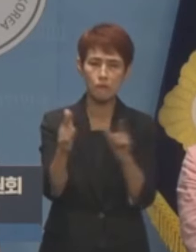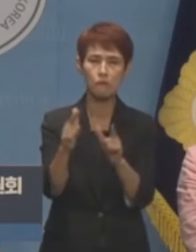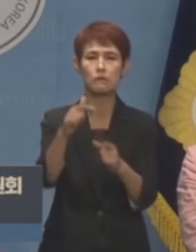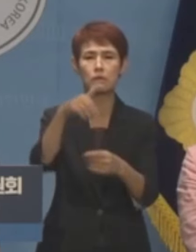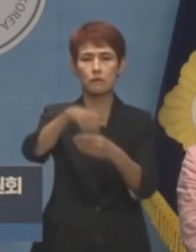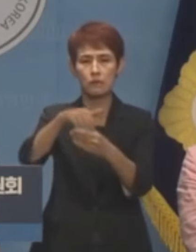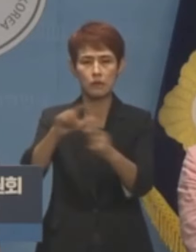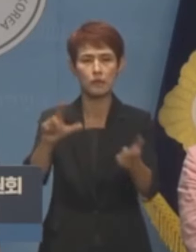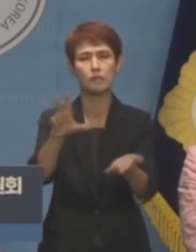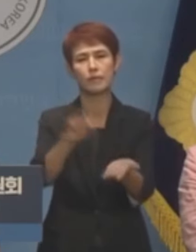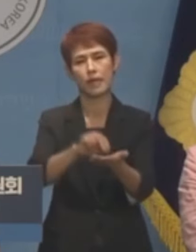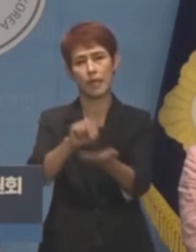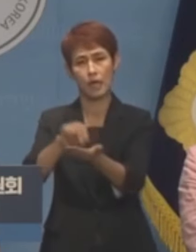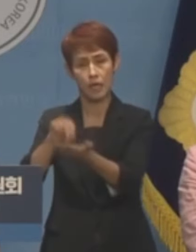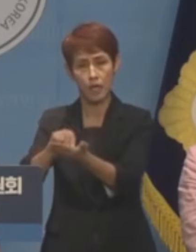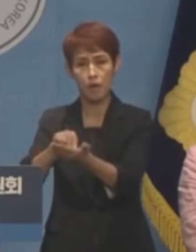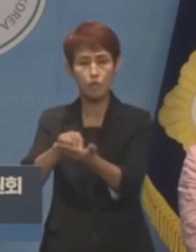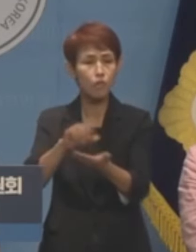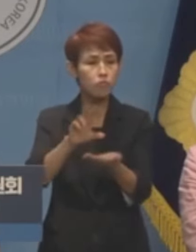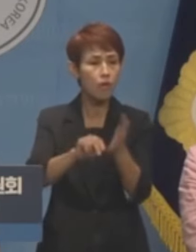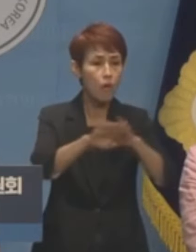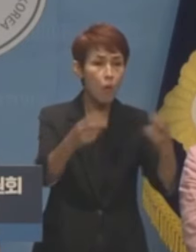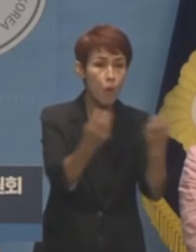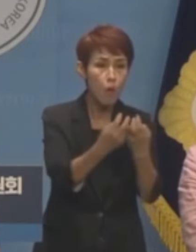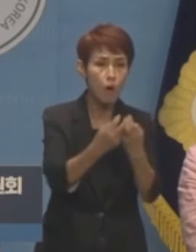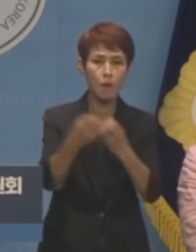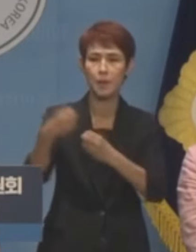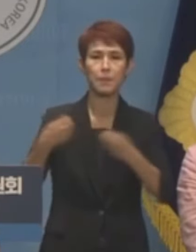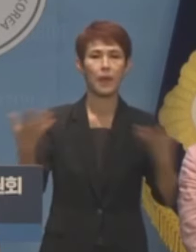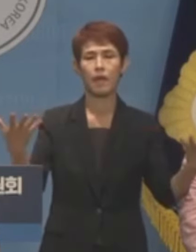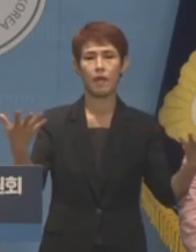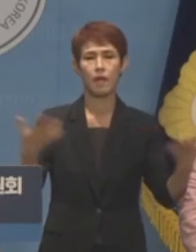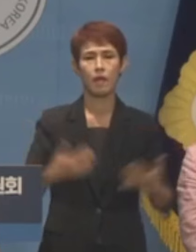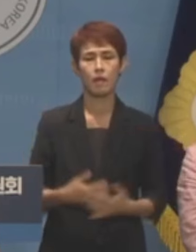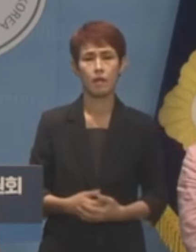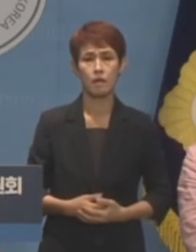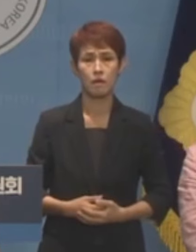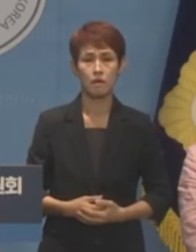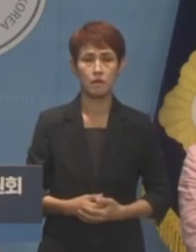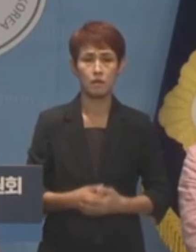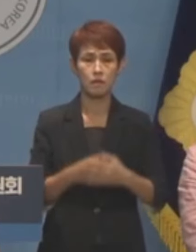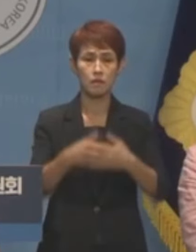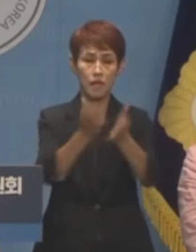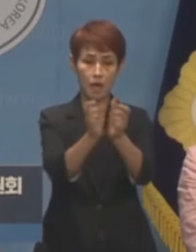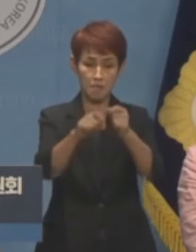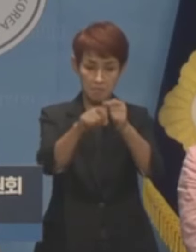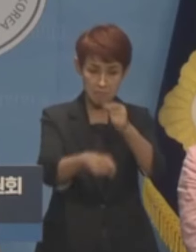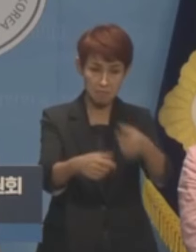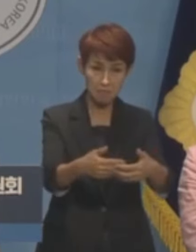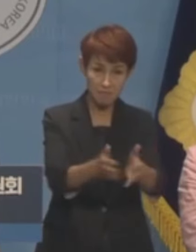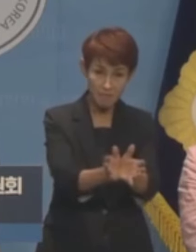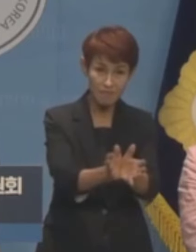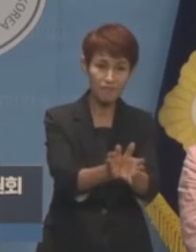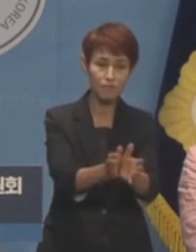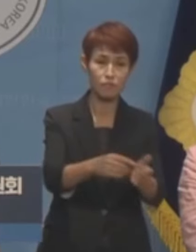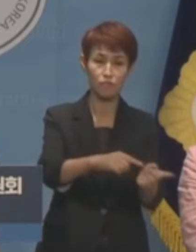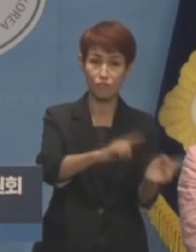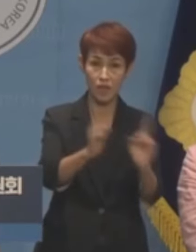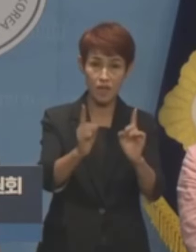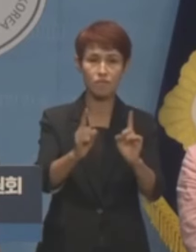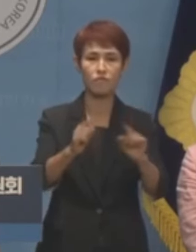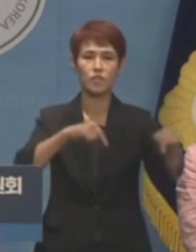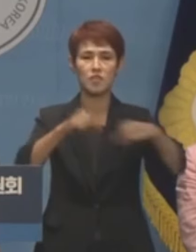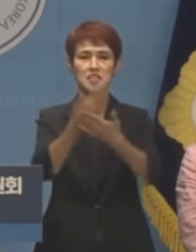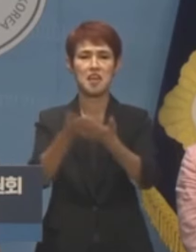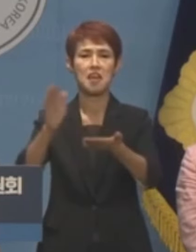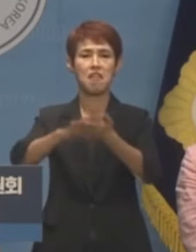우려에 대한 대책은 찾아볼 수 없습니다 거대 양당은 지구당 부활이 마치 정치 개혁의 최우성 과제인